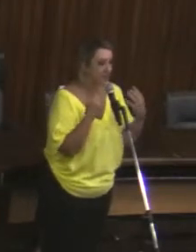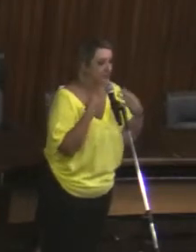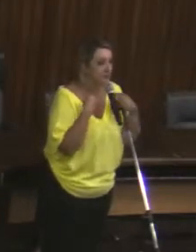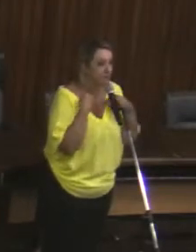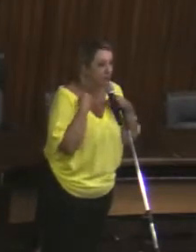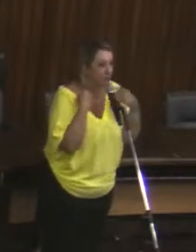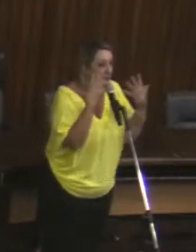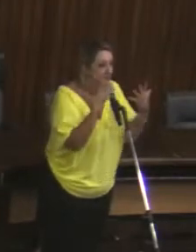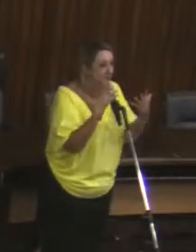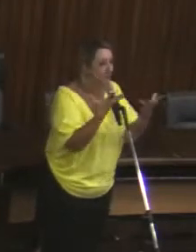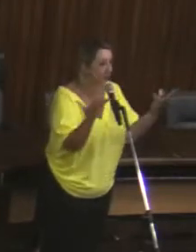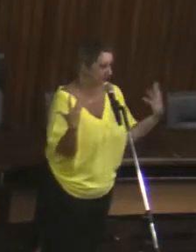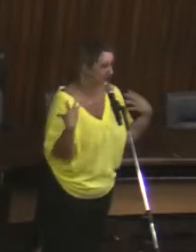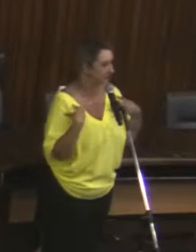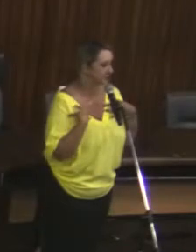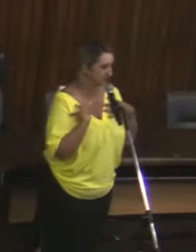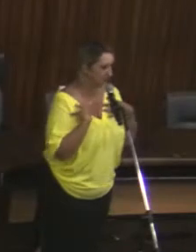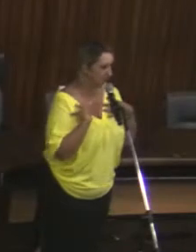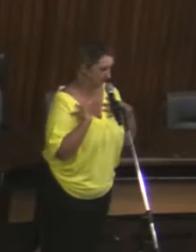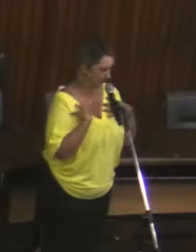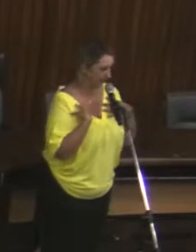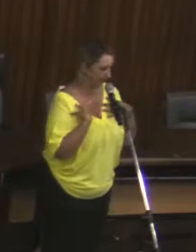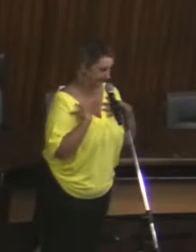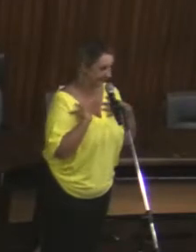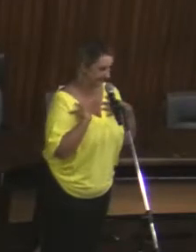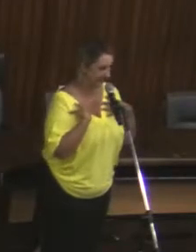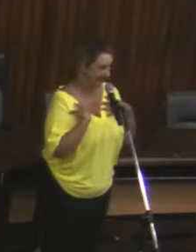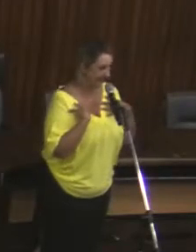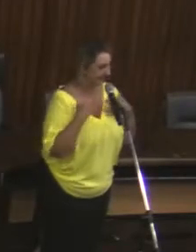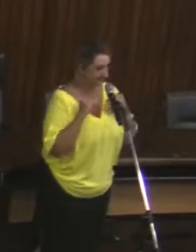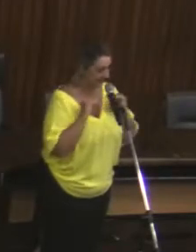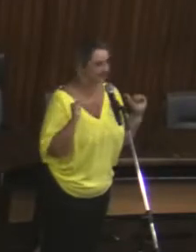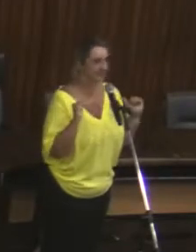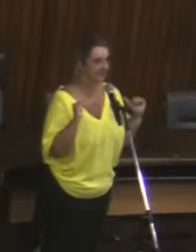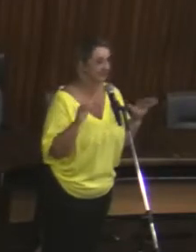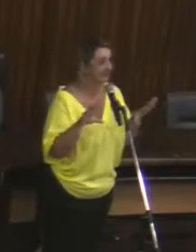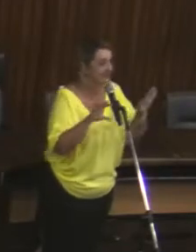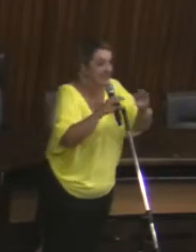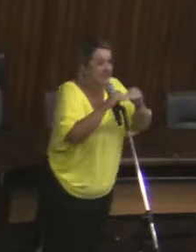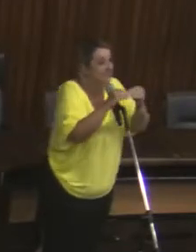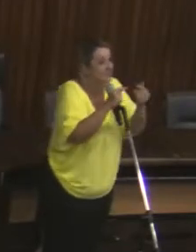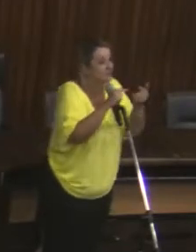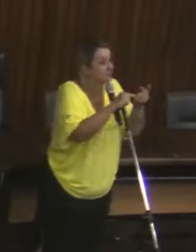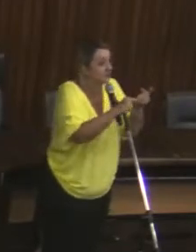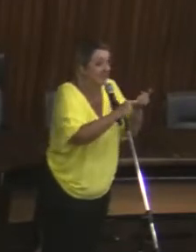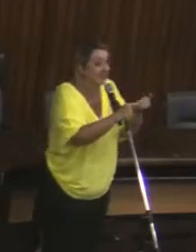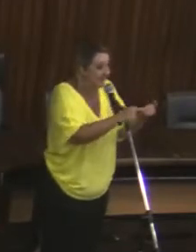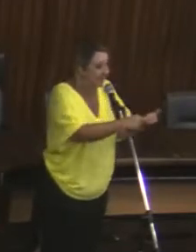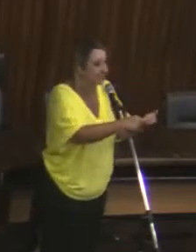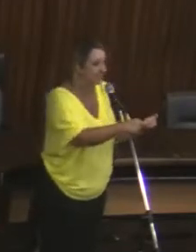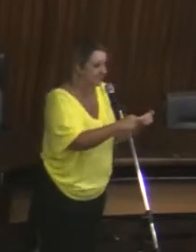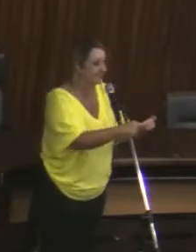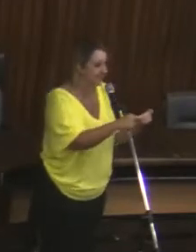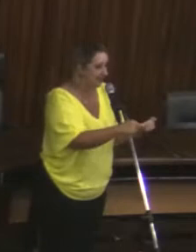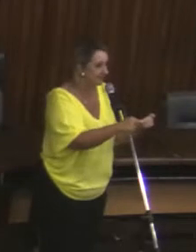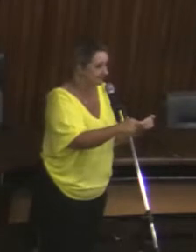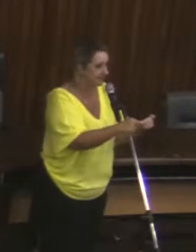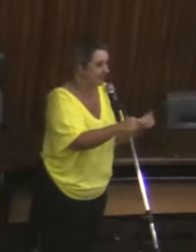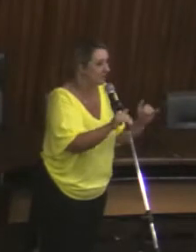do me poupe, se poupe e nos poupe. Tá? Não cantem. vocês vão mostrar a idade que vocês têm. Já começa